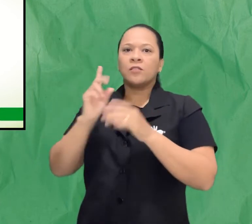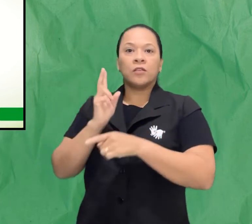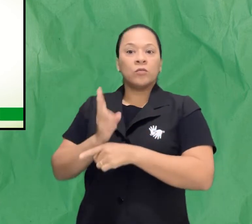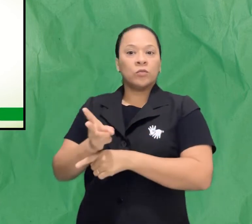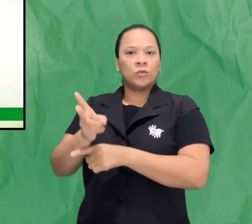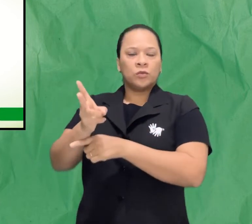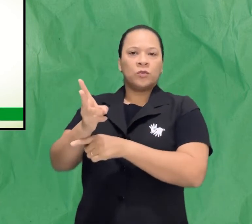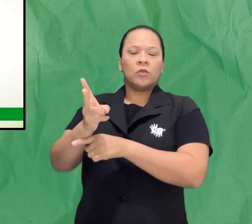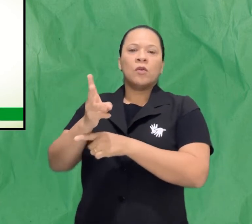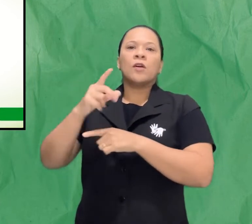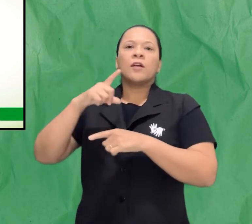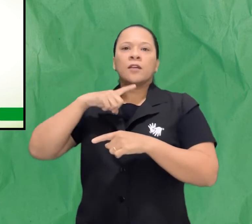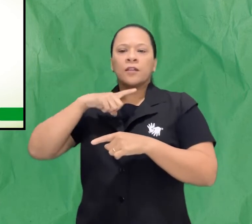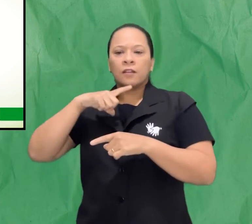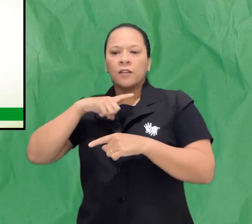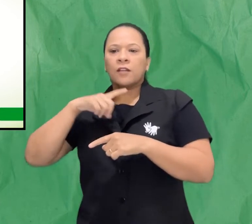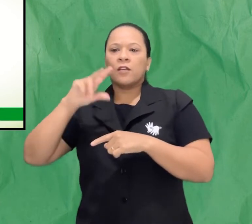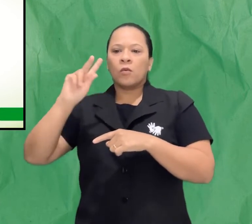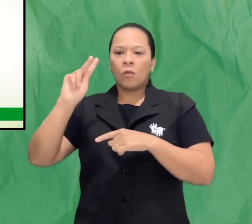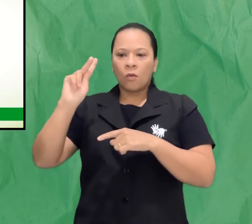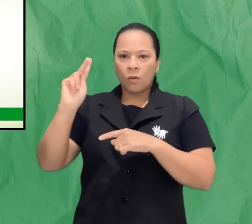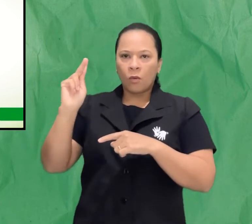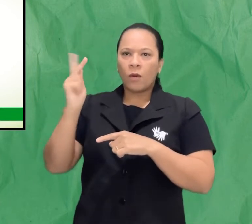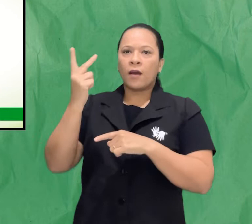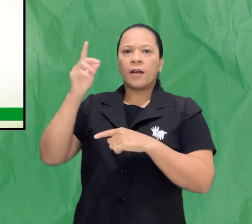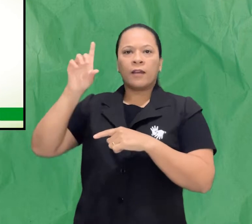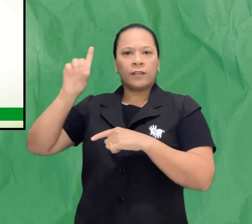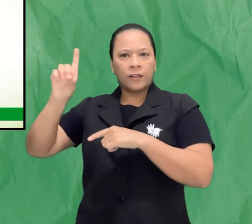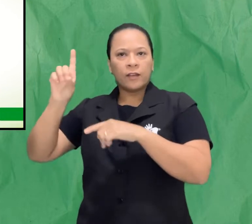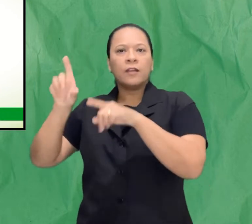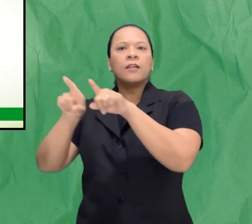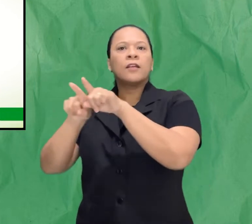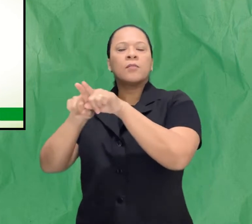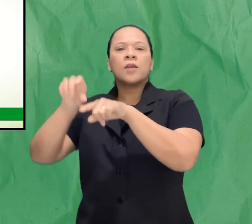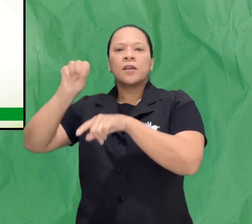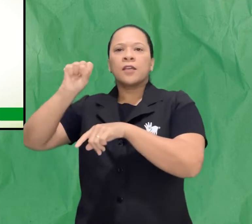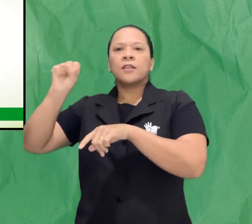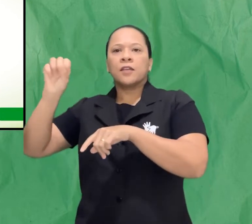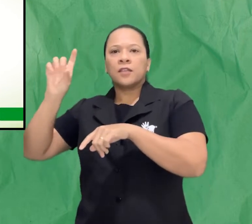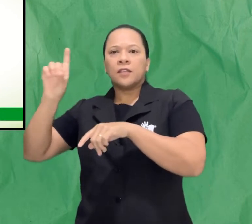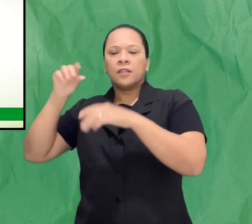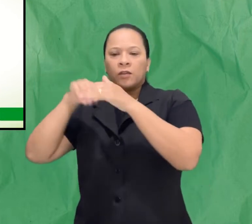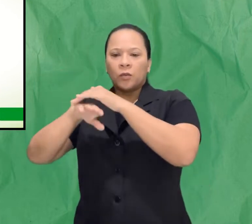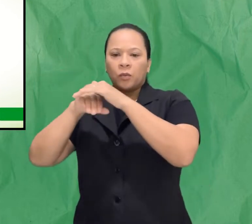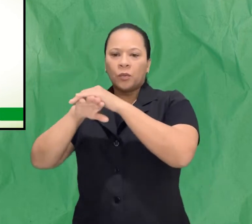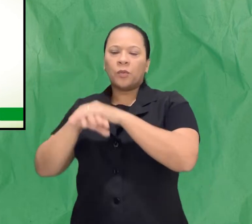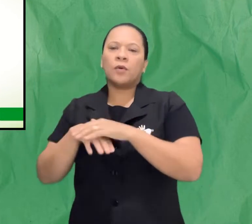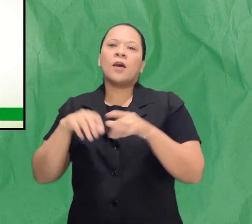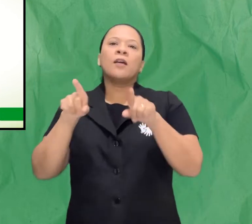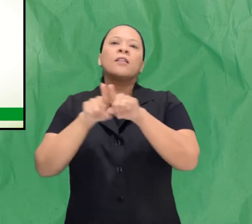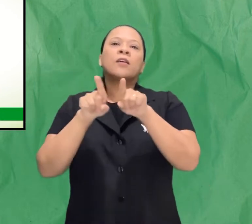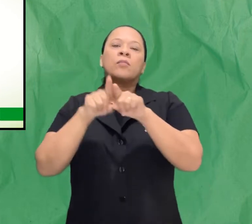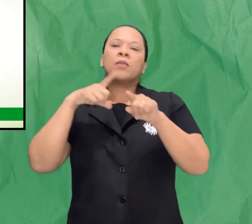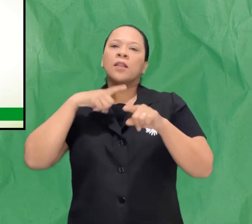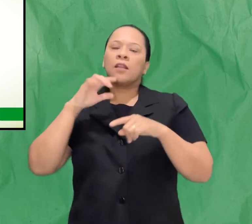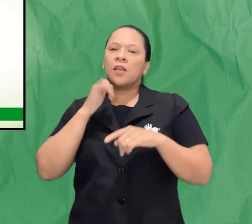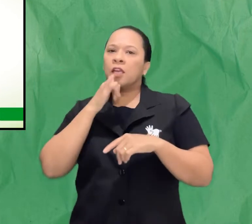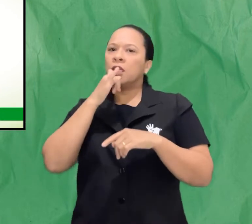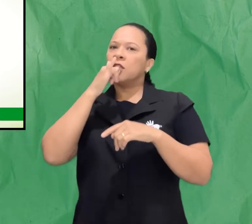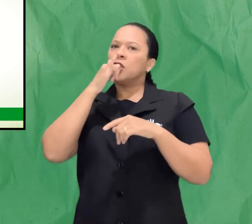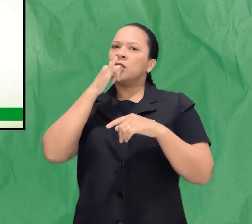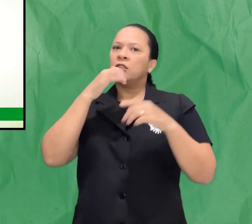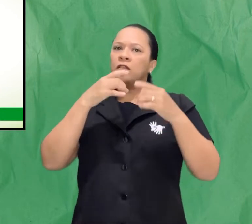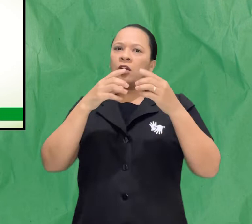SSD. Também eu tenho a fonte de alimentação que alimenta todos os componentes dessa máquina. Então esses são alguns